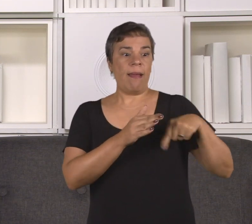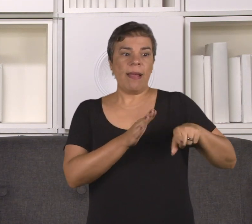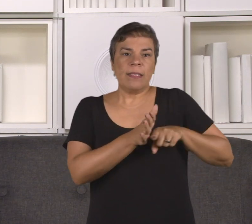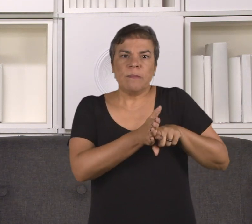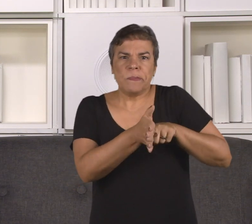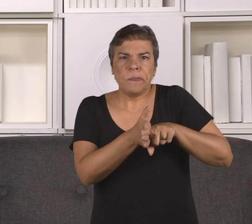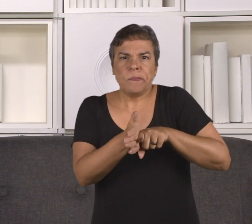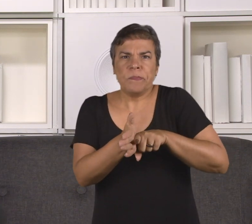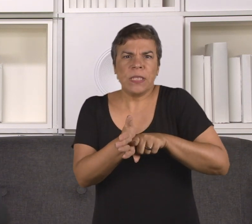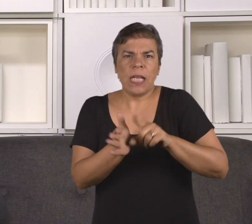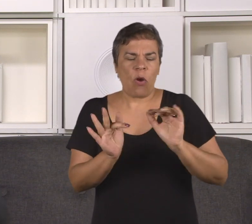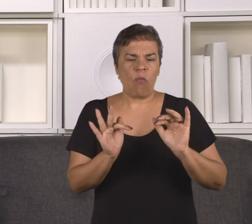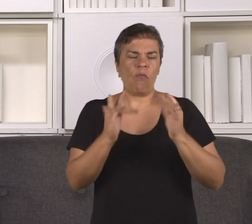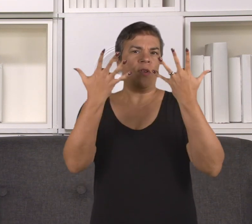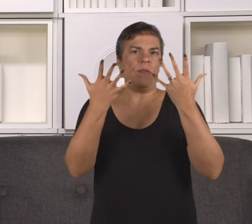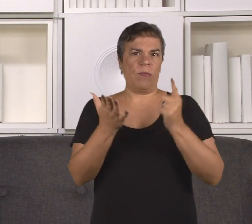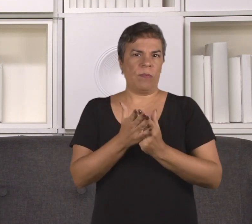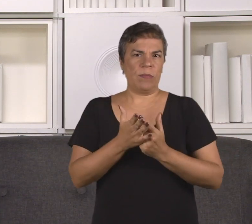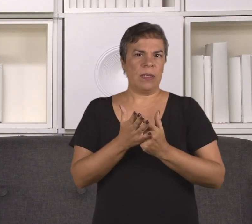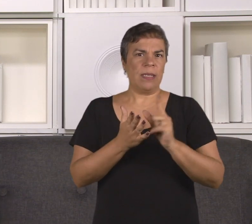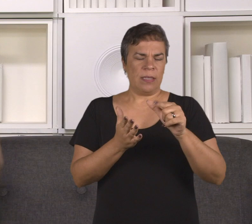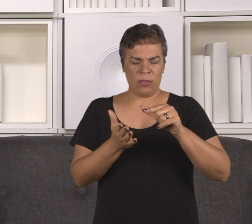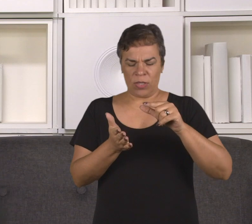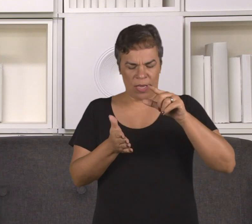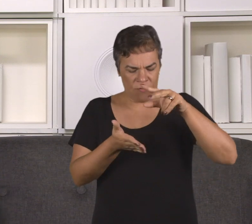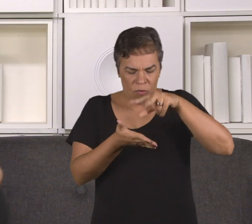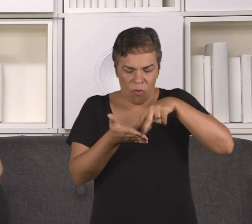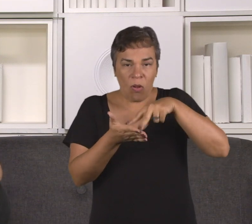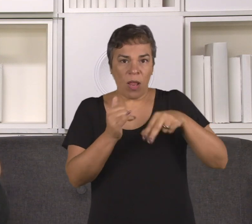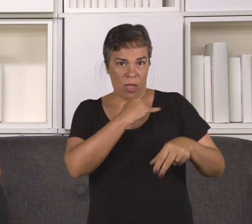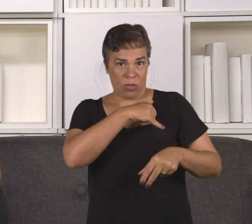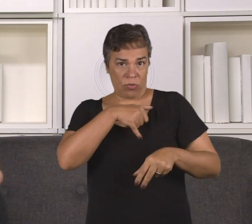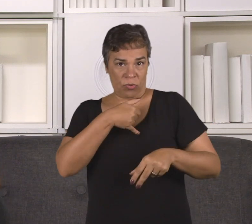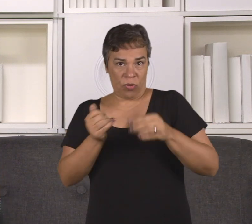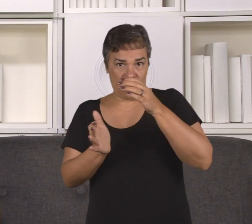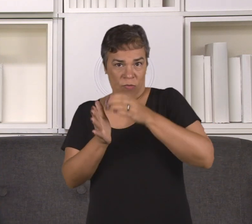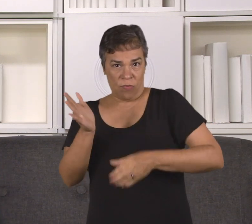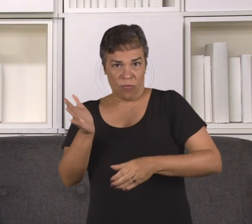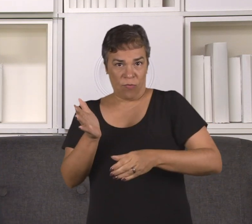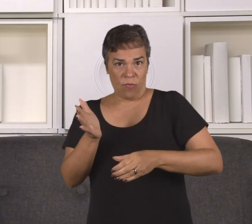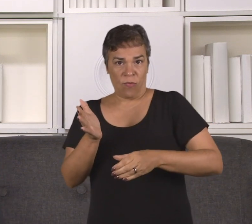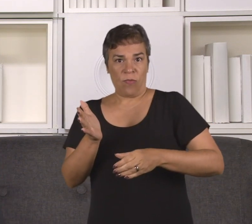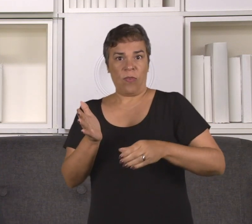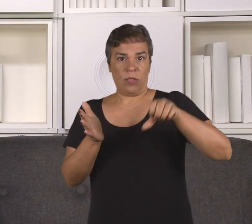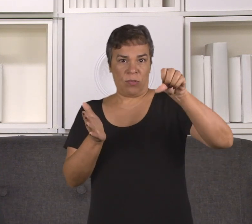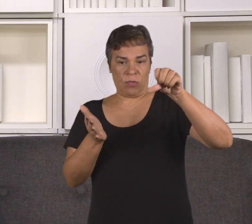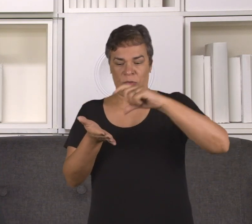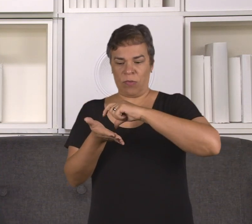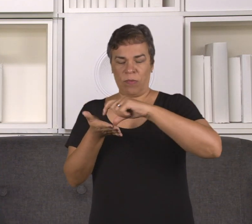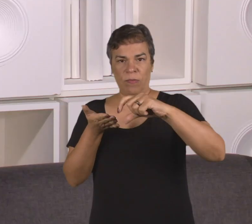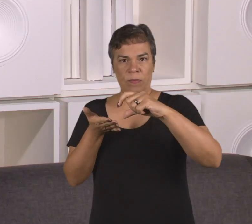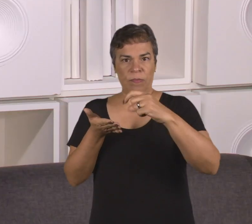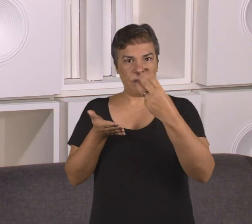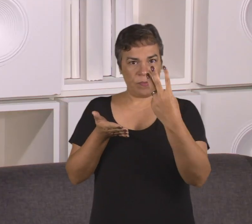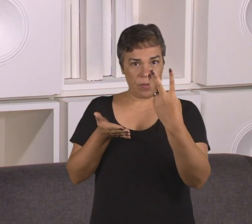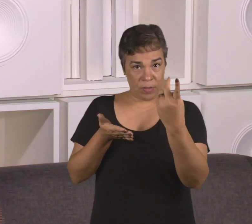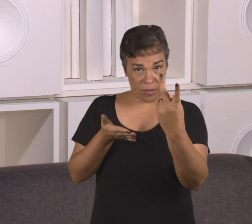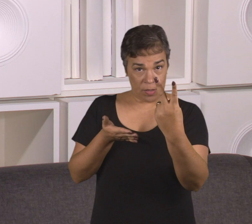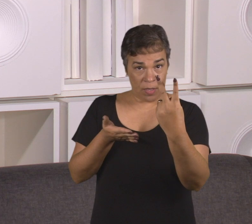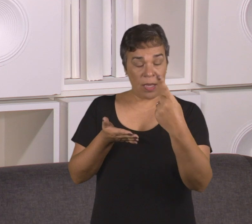fenômeno. Se você pega aí no Evangelho de João, versículo 32 do capítulo 9, está dito